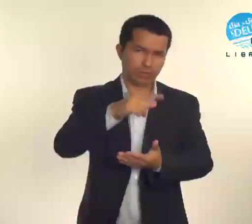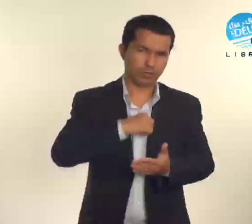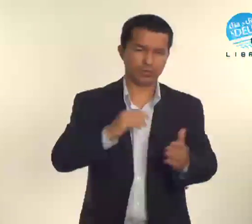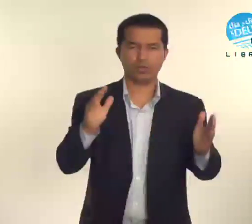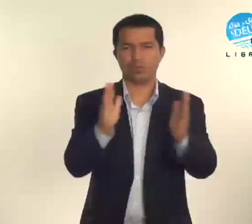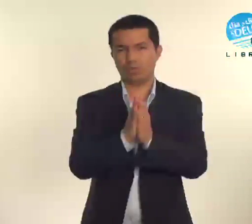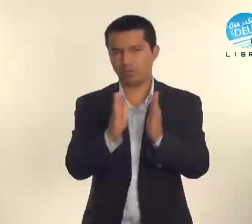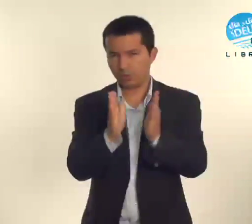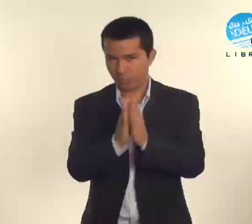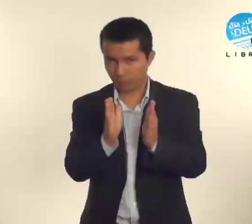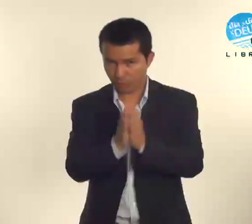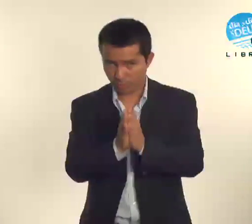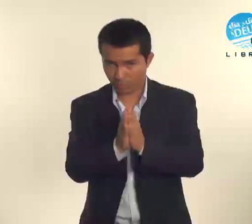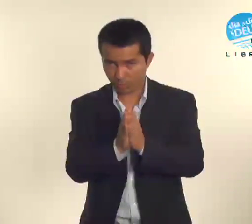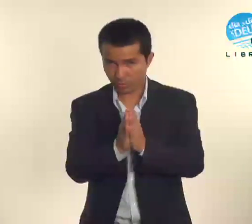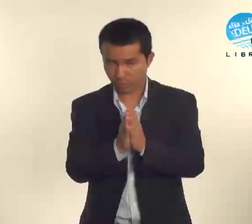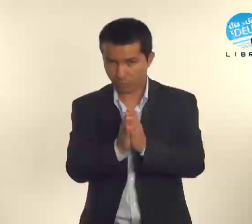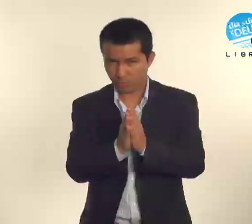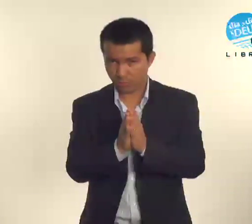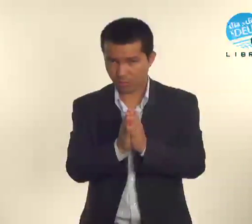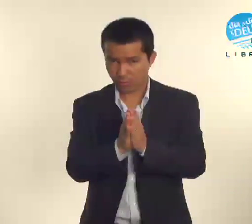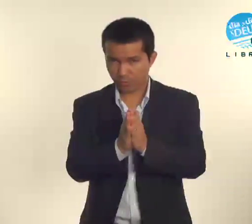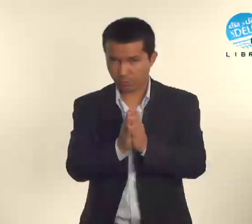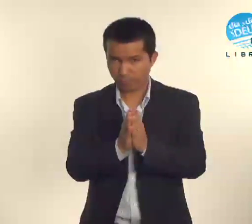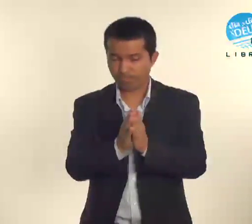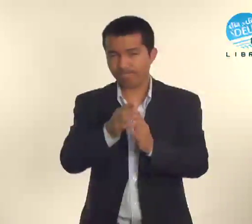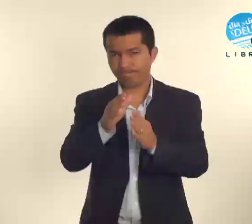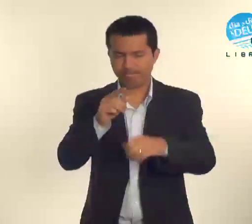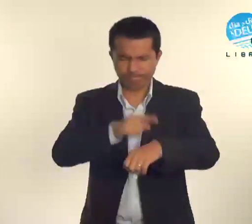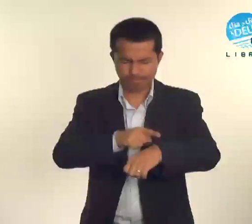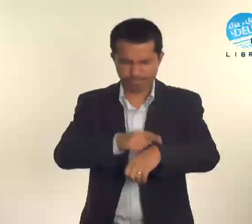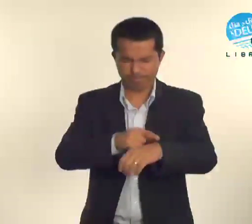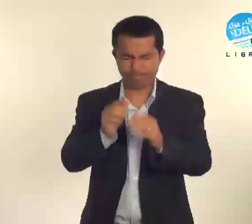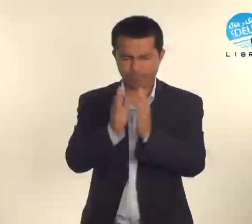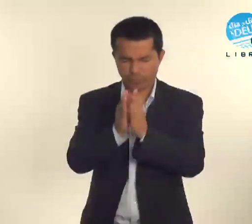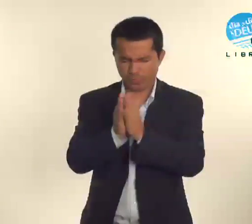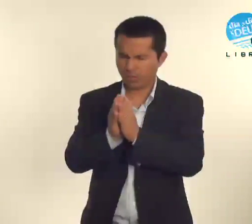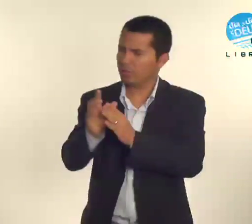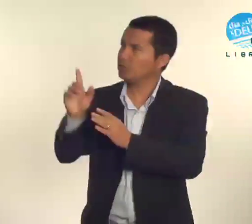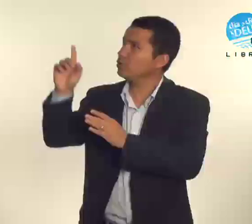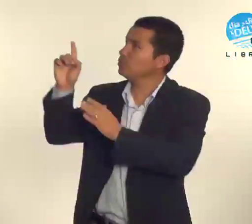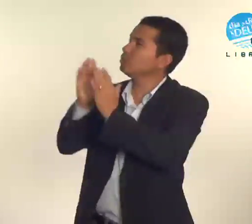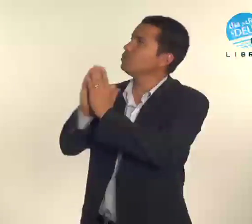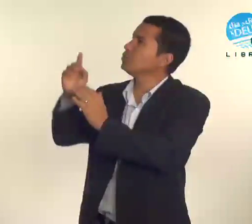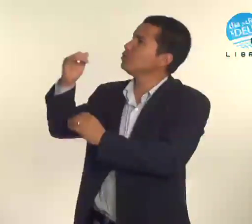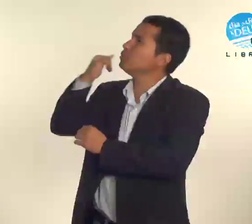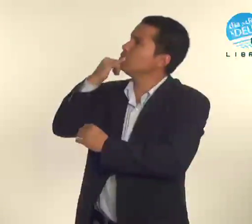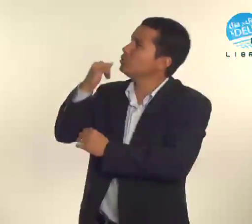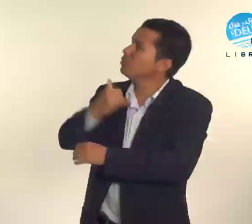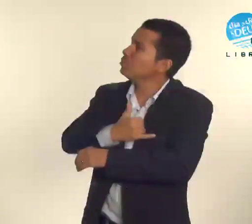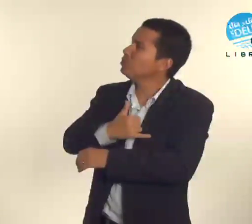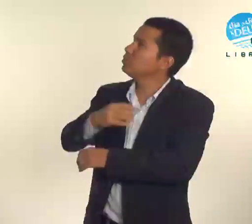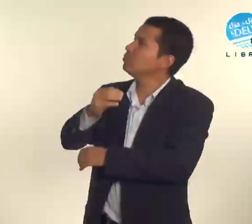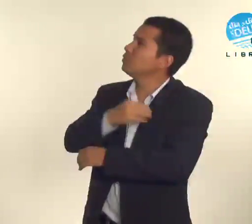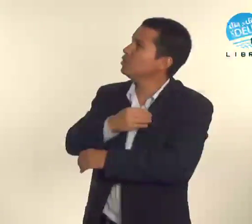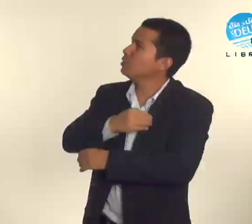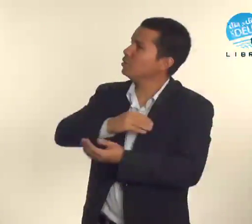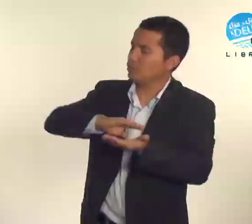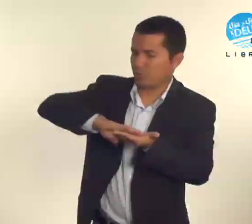que você ora, Pai, perdoa os meus pecados, essa oração,